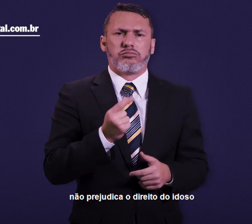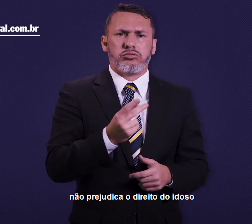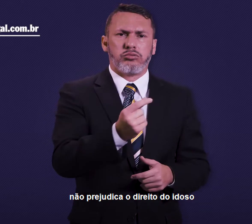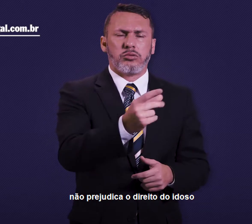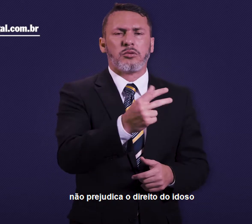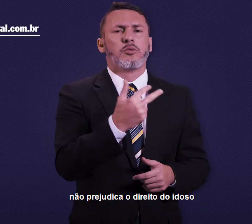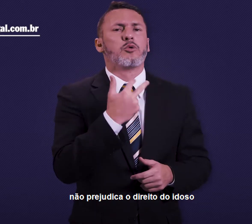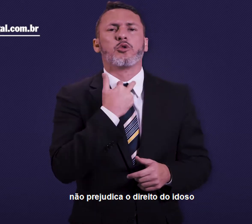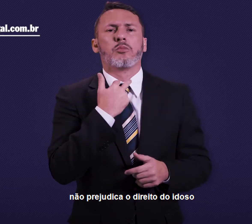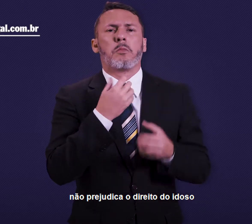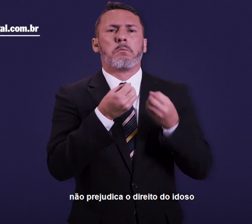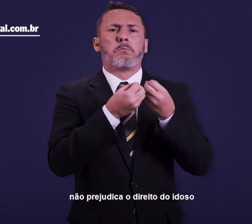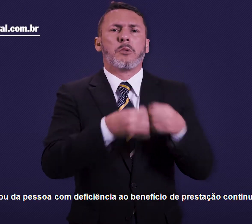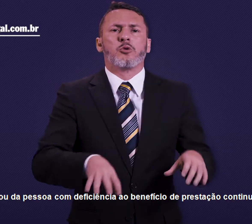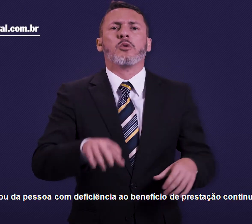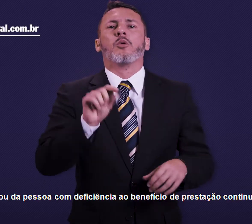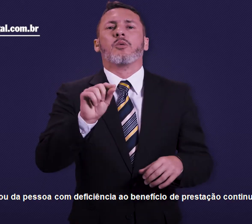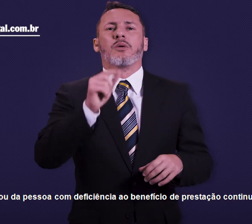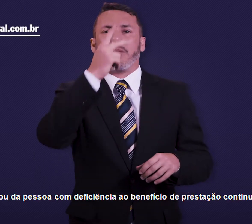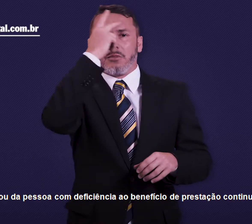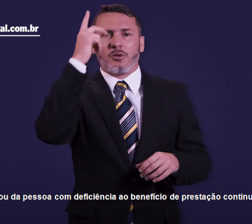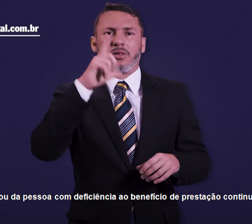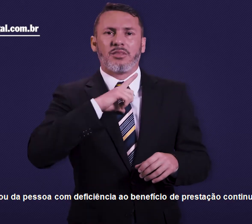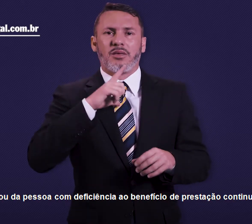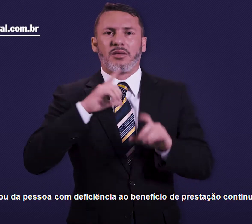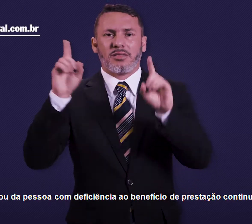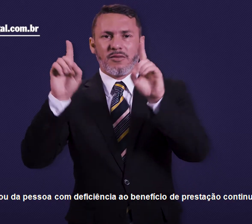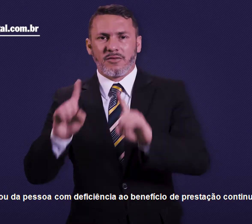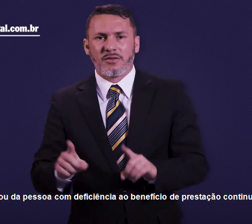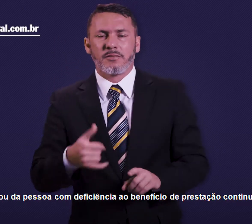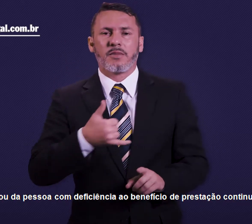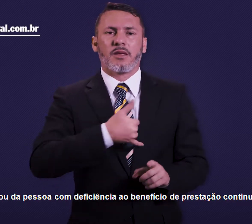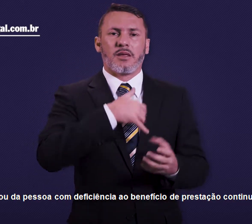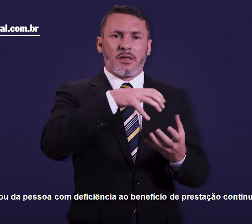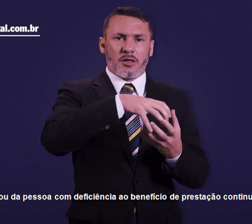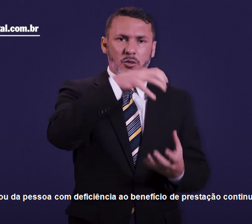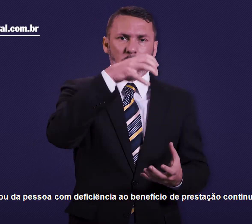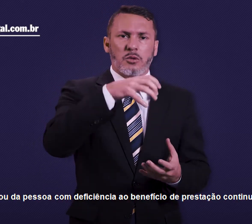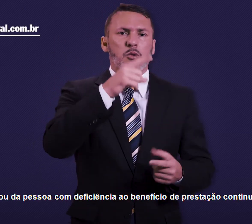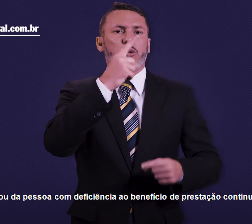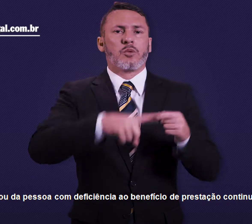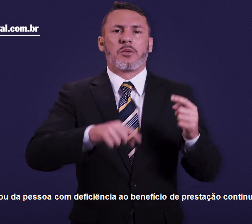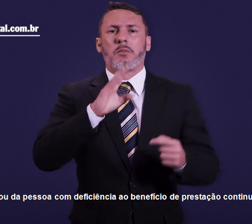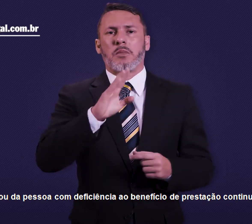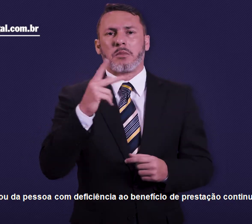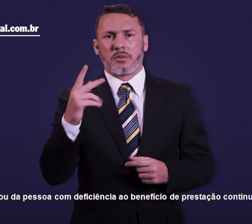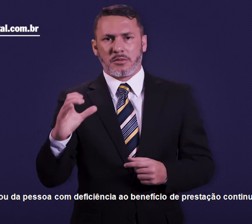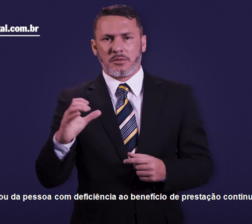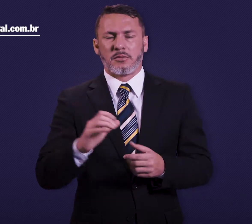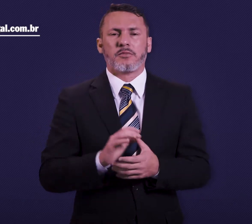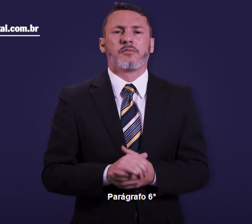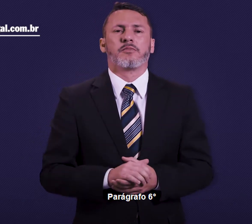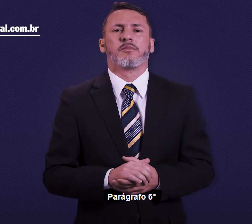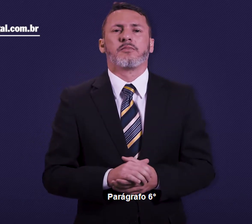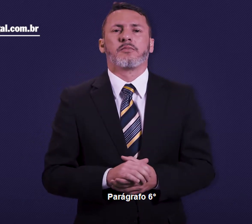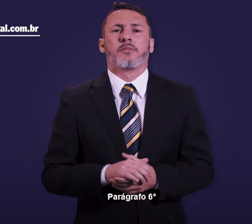prejudica o direito do idoso ou da pessoa com deficiência ao benefício de prestação continuada. Parágrafo